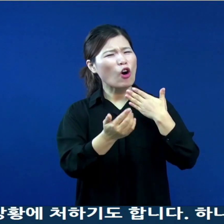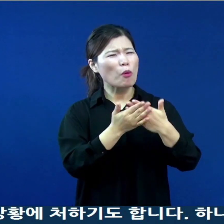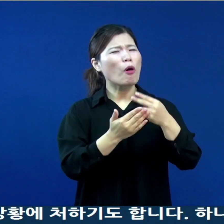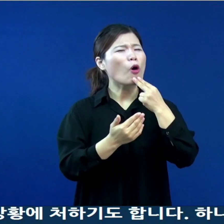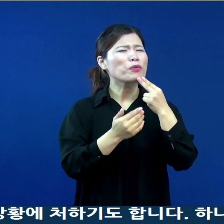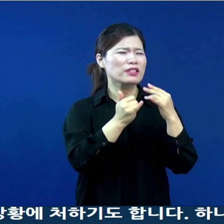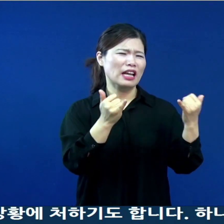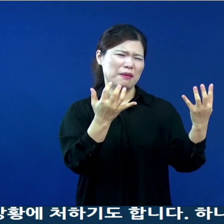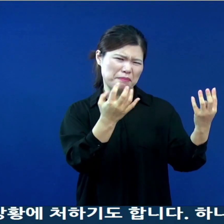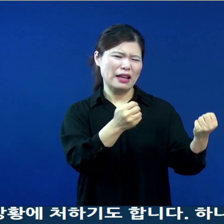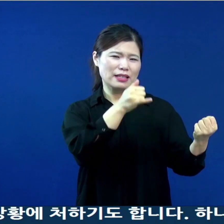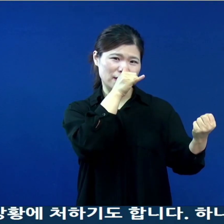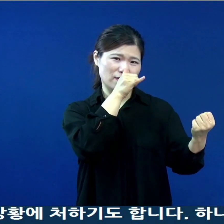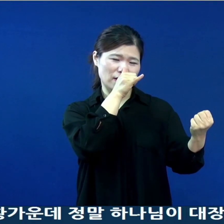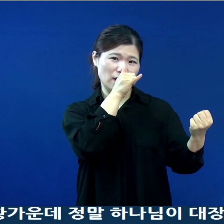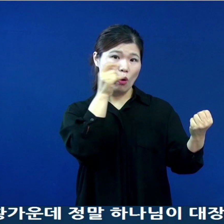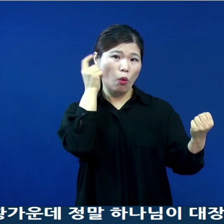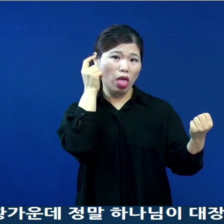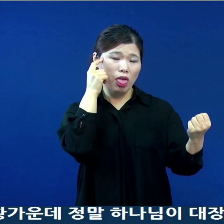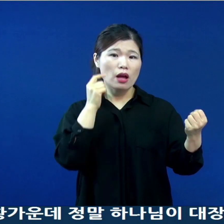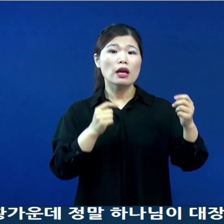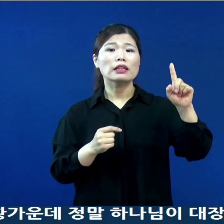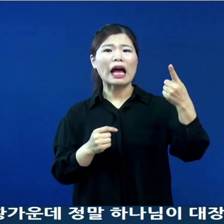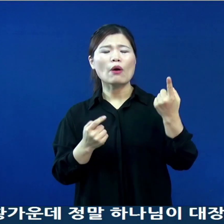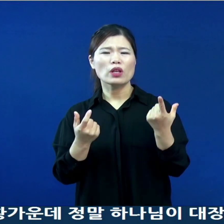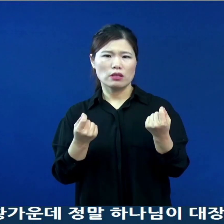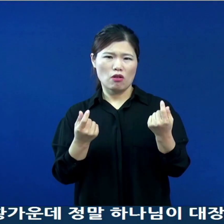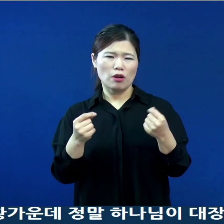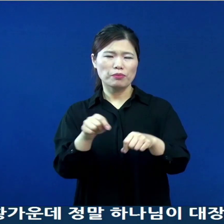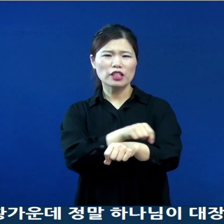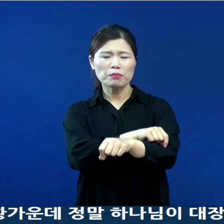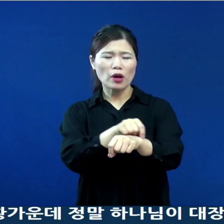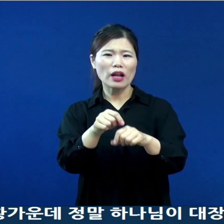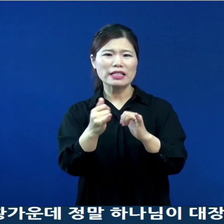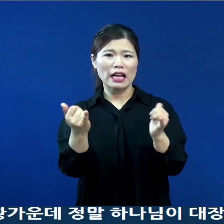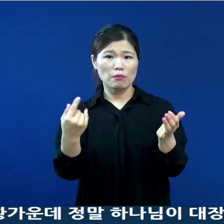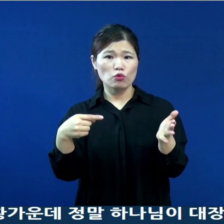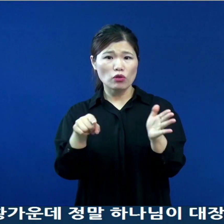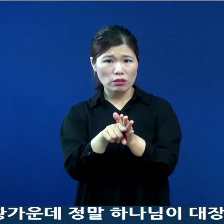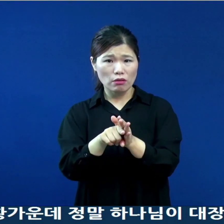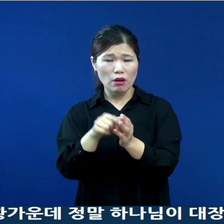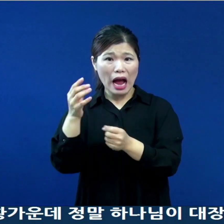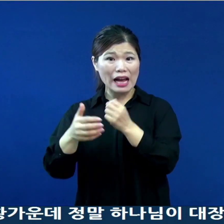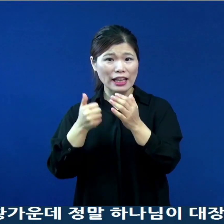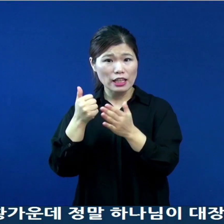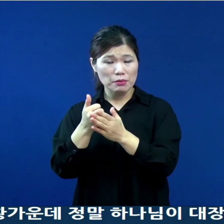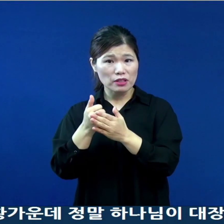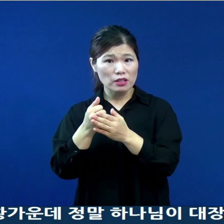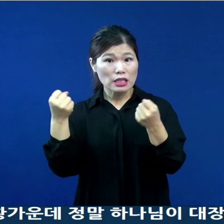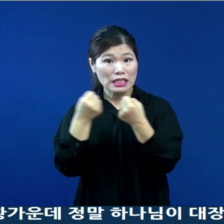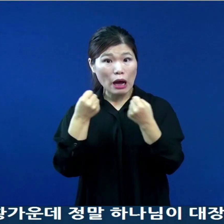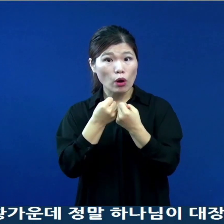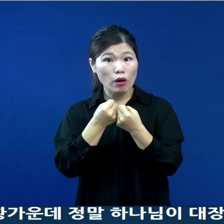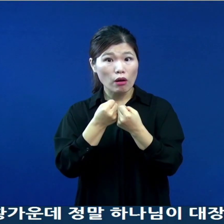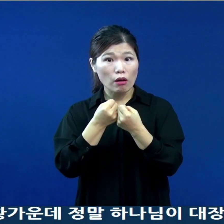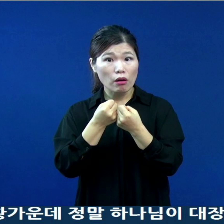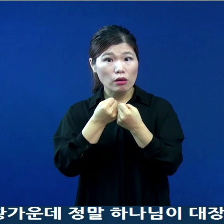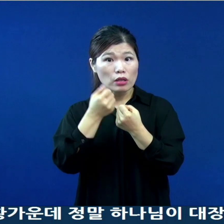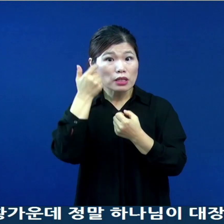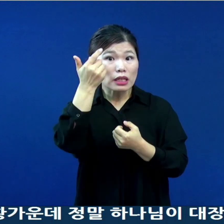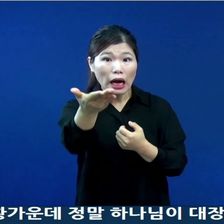그럴까요? 다윗과 같이 특별한 사람을 위해서만 하나님이 싸워주시기 때문입니까? 그렇지